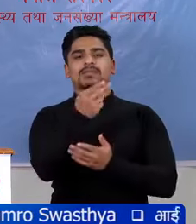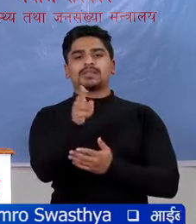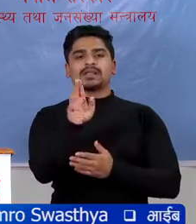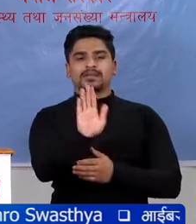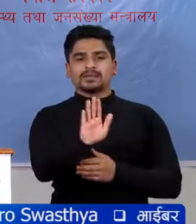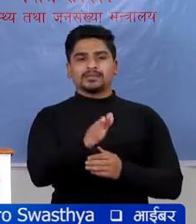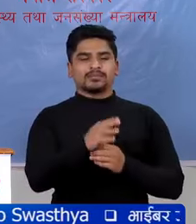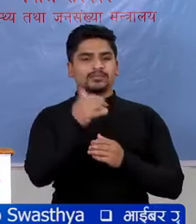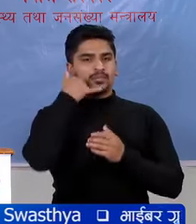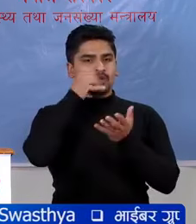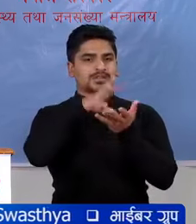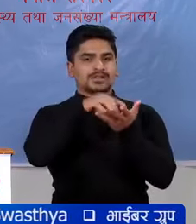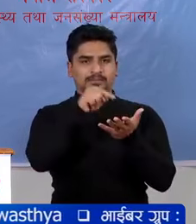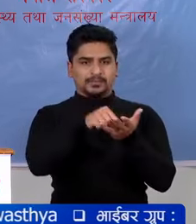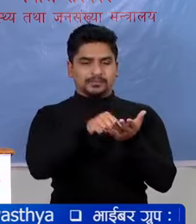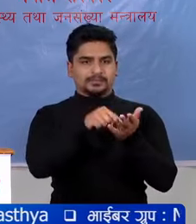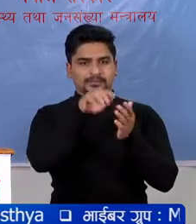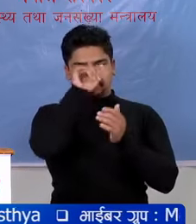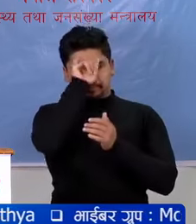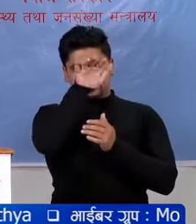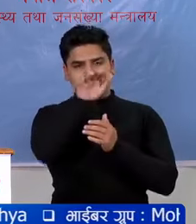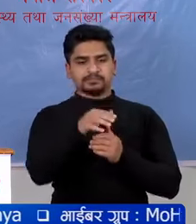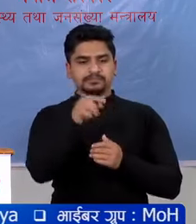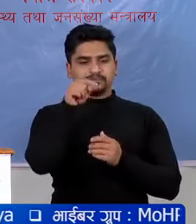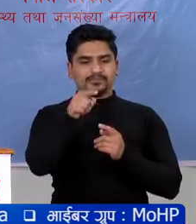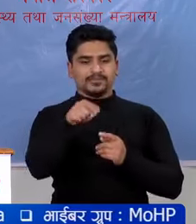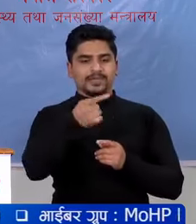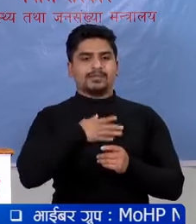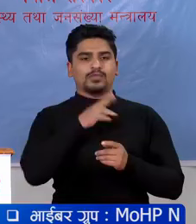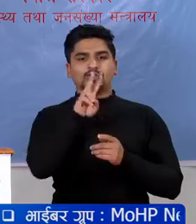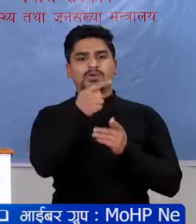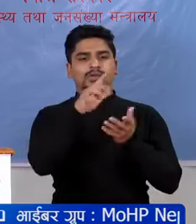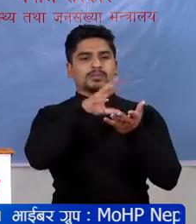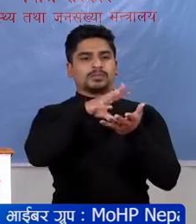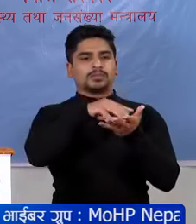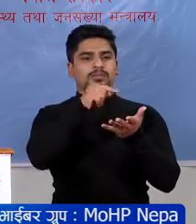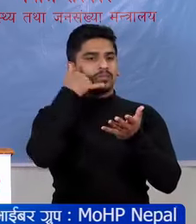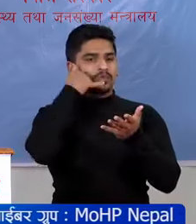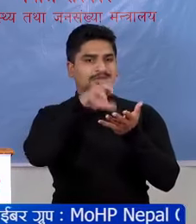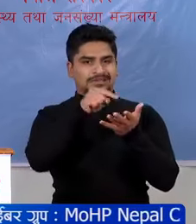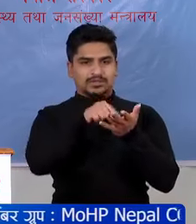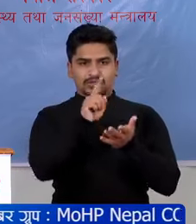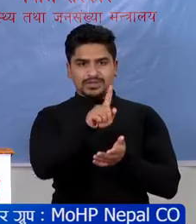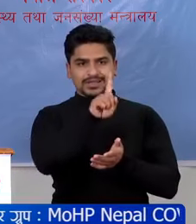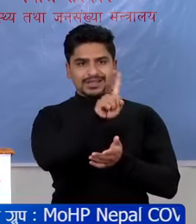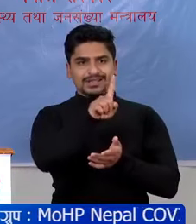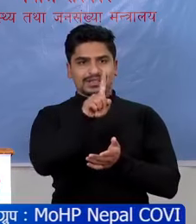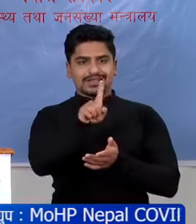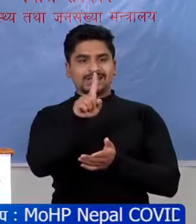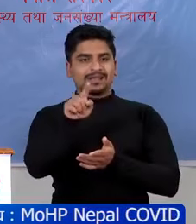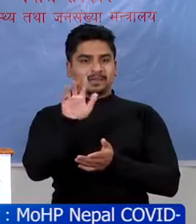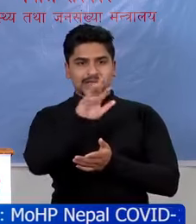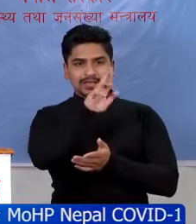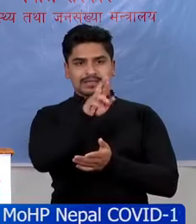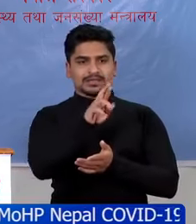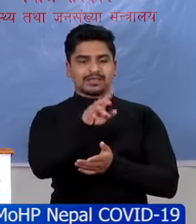कॉल सेंटर को अपडेट करऊने चाहांचु आमरो दुए ओटा कॉल सेंटर हरू हो एगार पंद्र र एगार